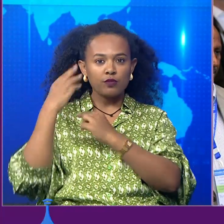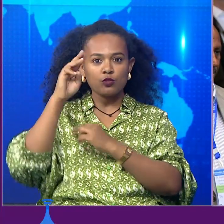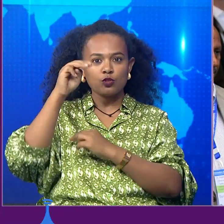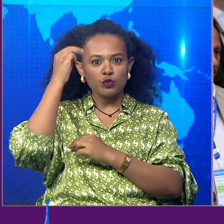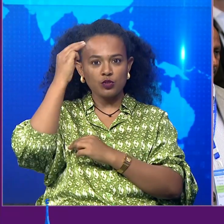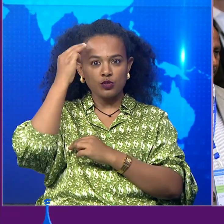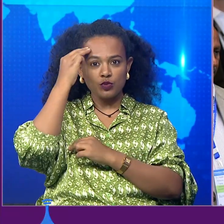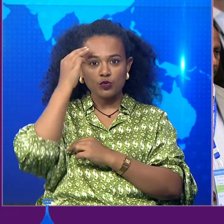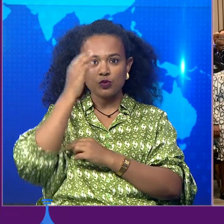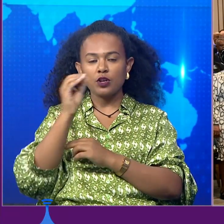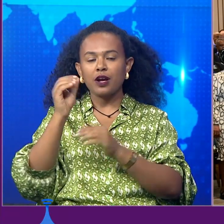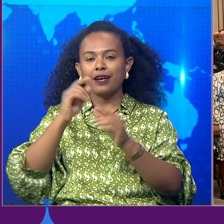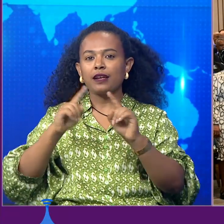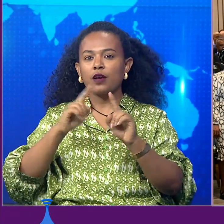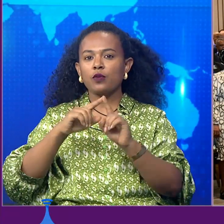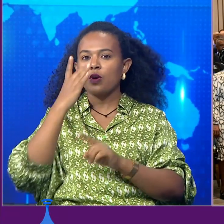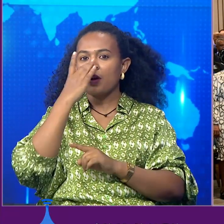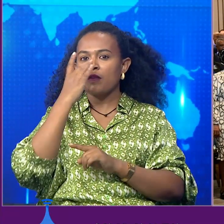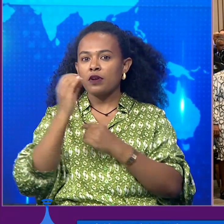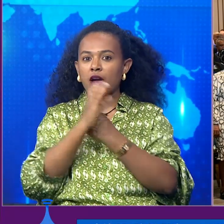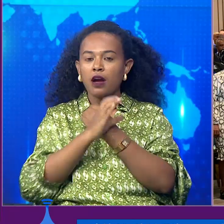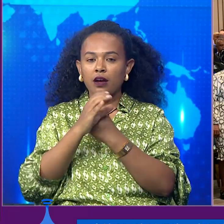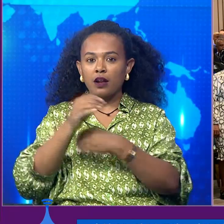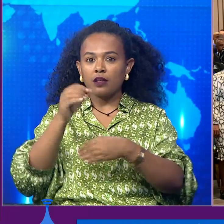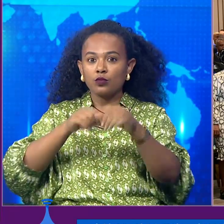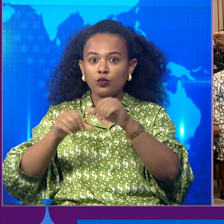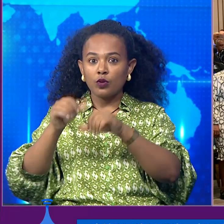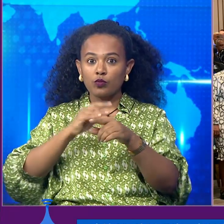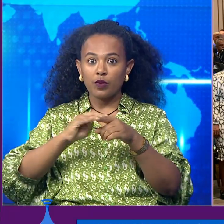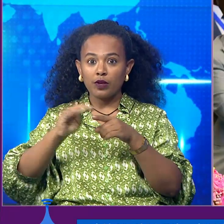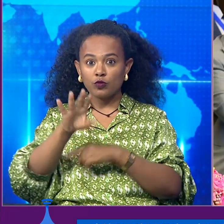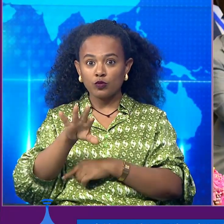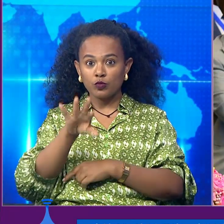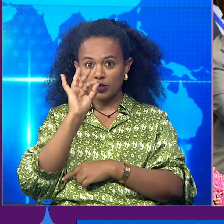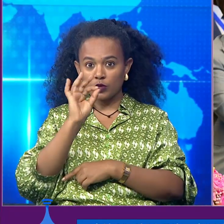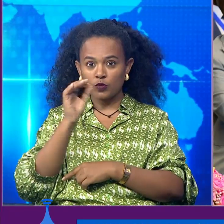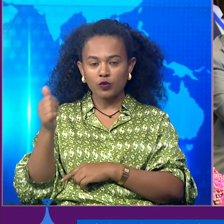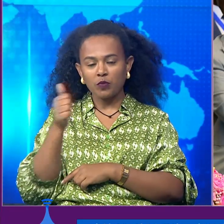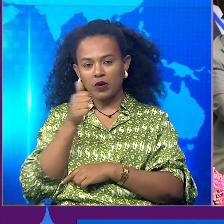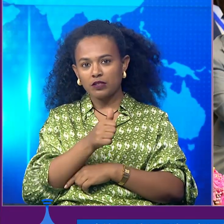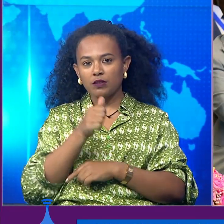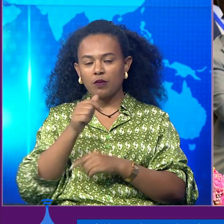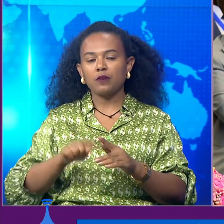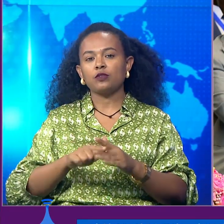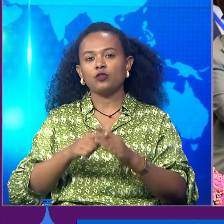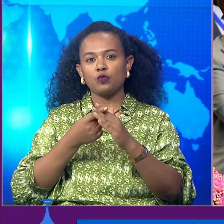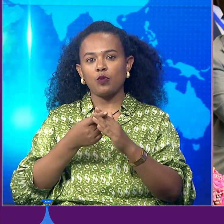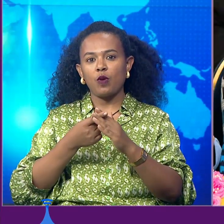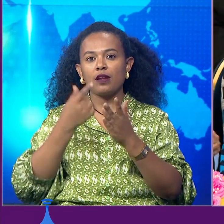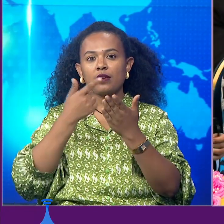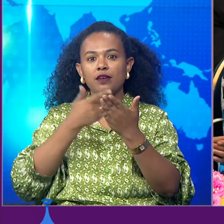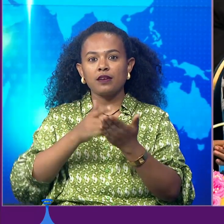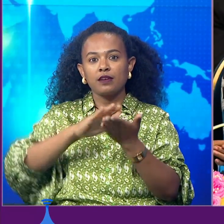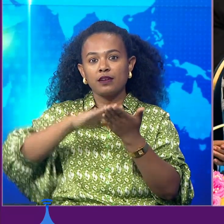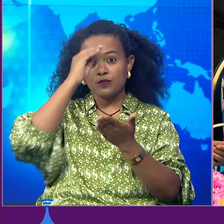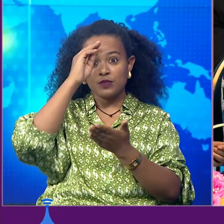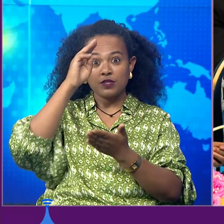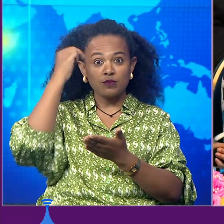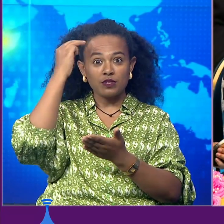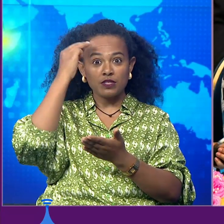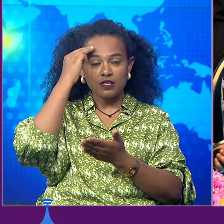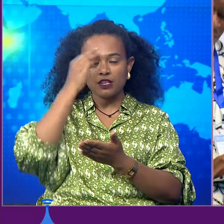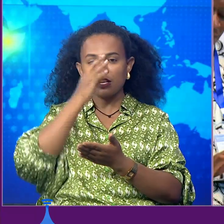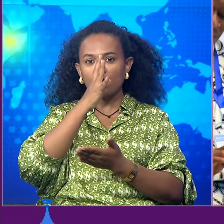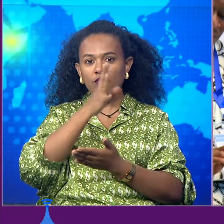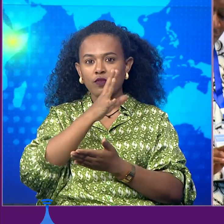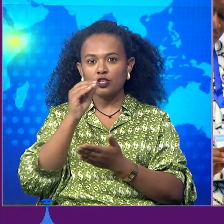ሚኒስትሮችና ከተለያዩ የአፍሪካ ሀገራት የተውጣጡ ሙያተኞች በተገኙበት በአዲስ አበባ ተጀምሯል። ይህ የትምህርት ሚኒስቴር፣